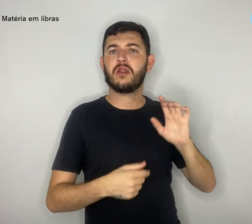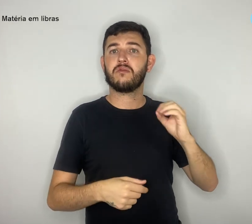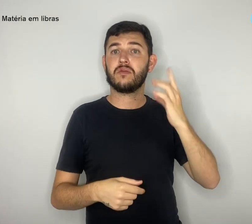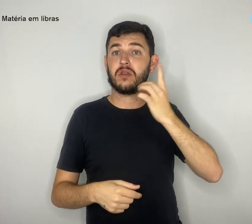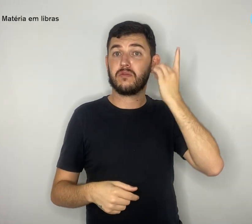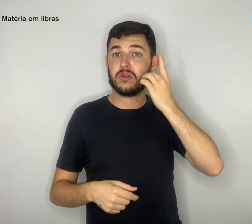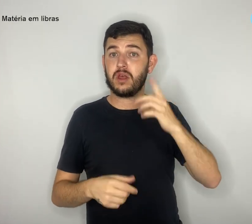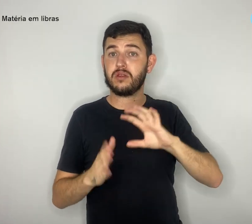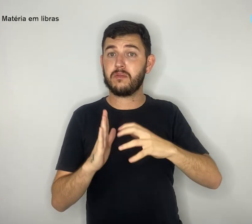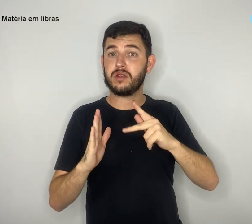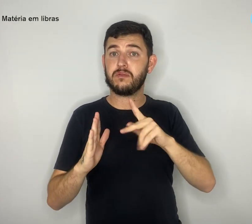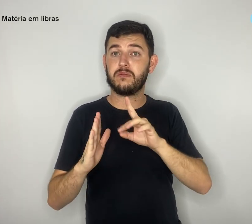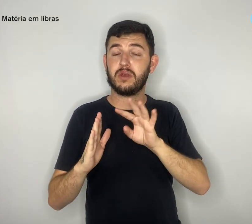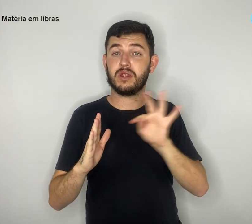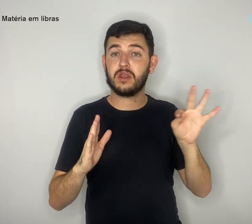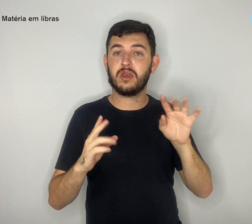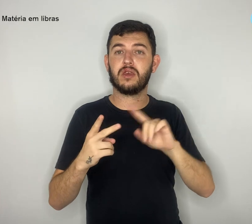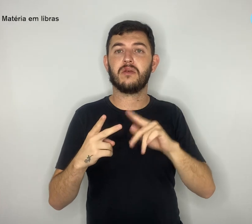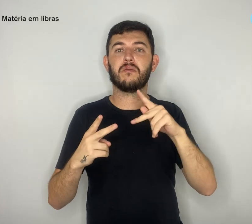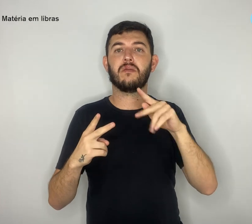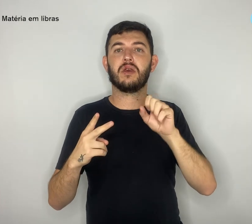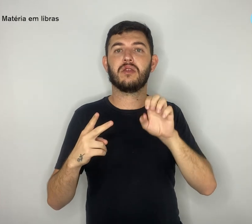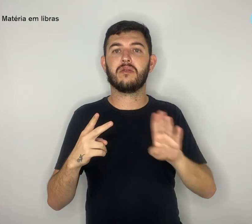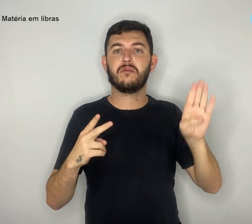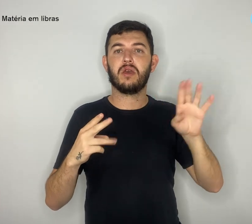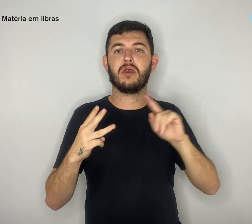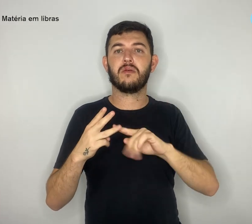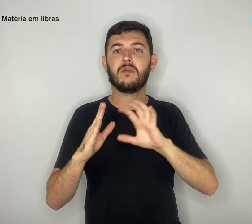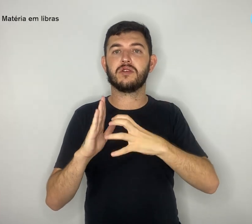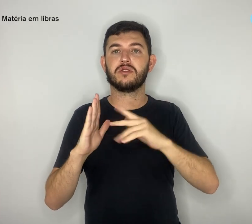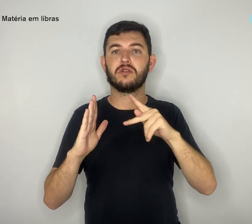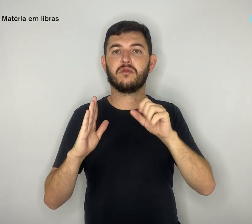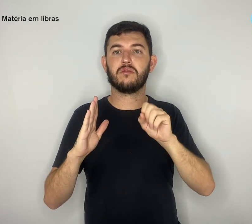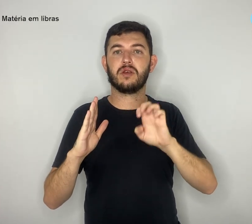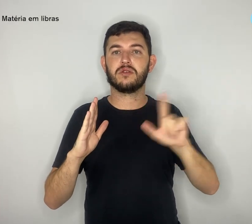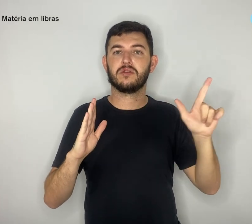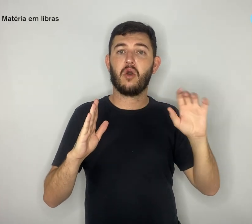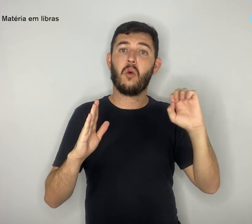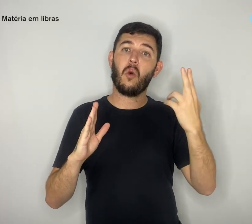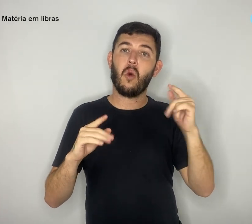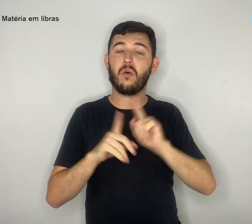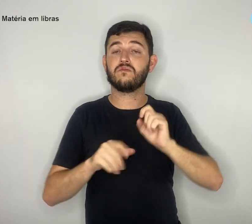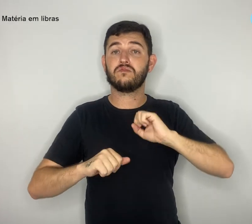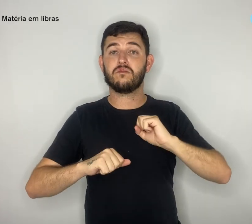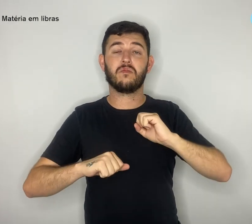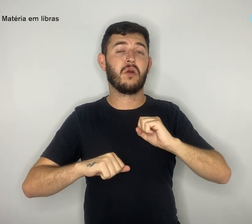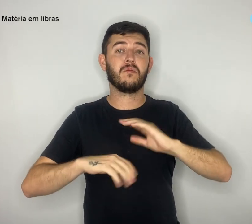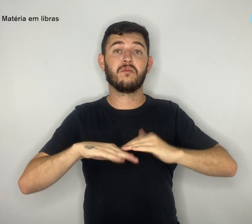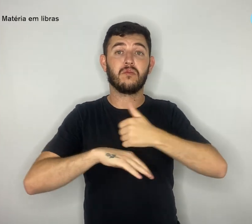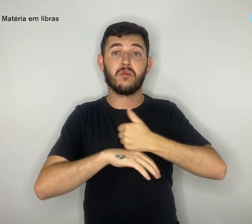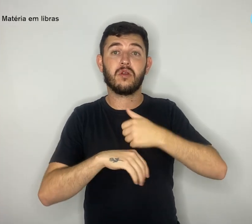do PSB e do PSOL, além de intelectuais, acadêmicos,